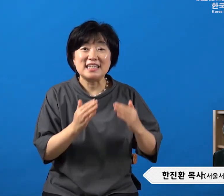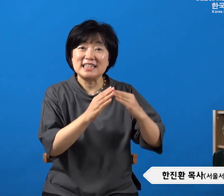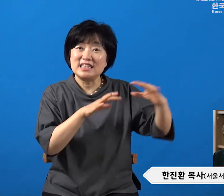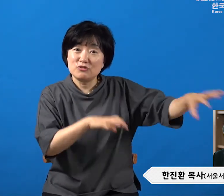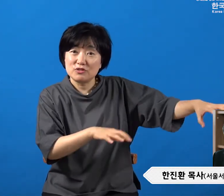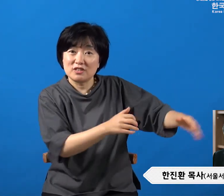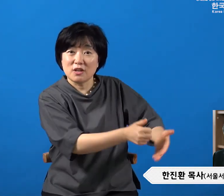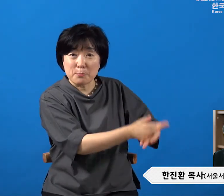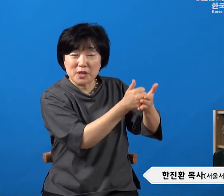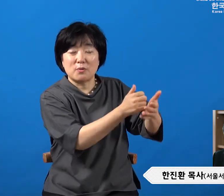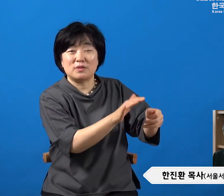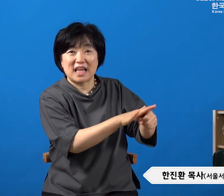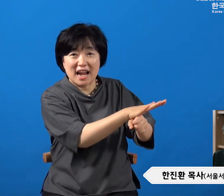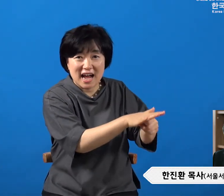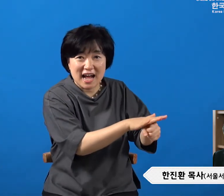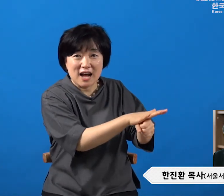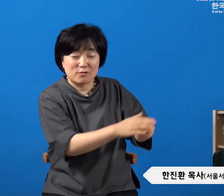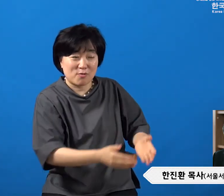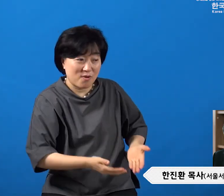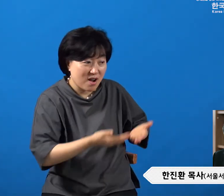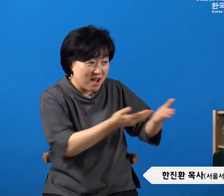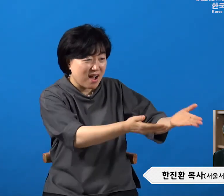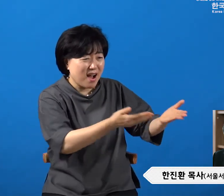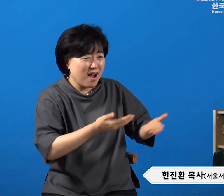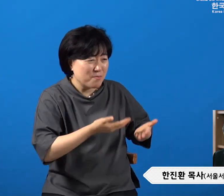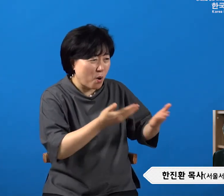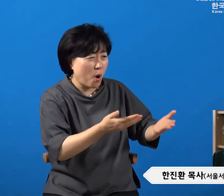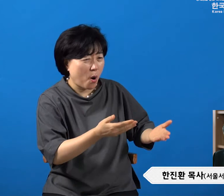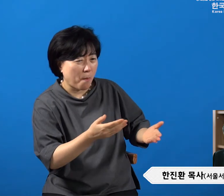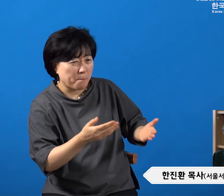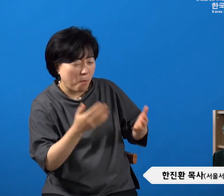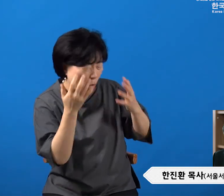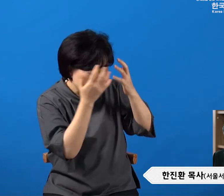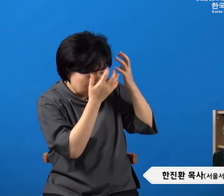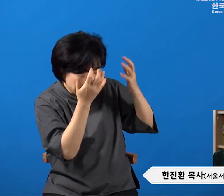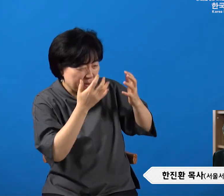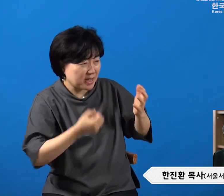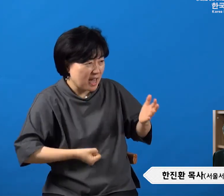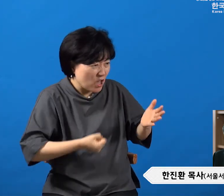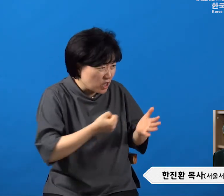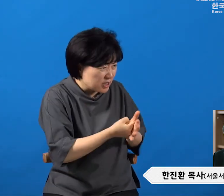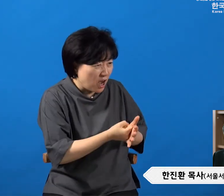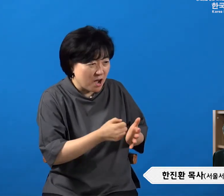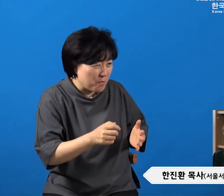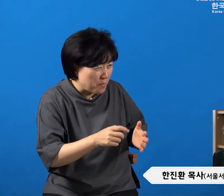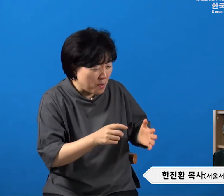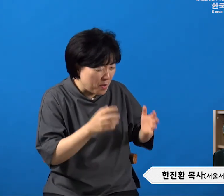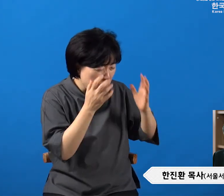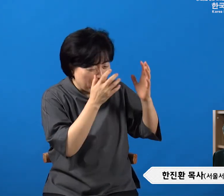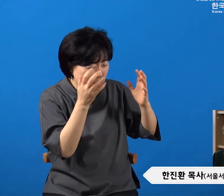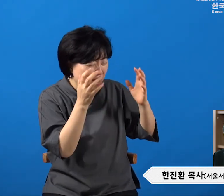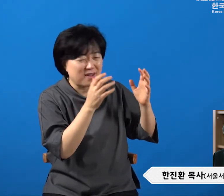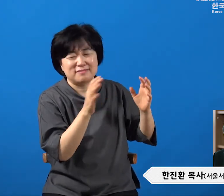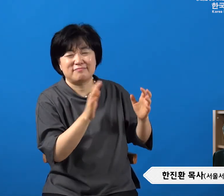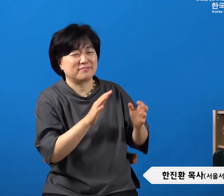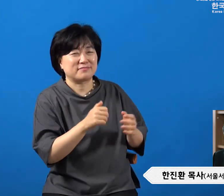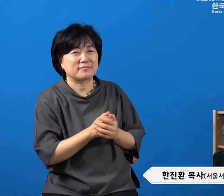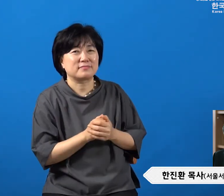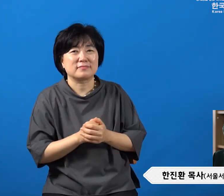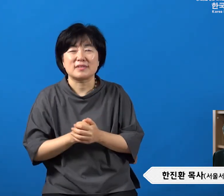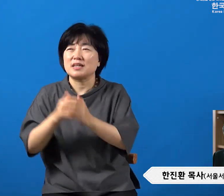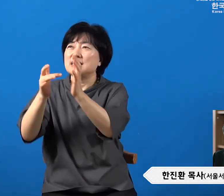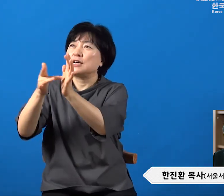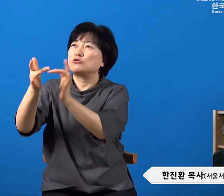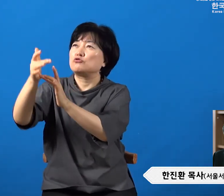우리가 이웃을 섬기고 사랑하고 하는 건 뭐 복잡한 이론, 결이 다 필요 없고 딱 이 한마디, 당신이 제게